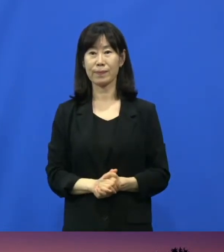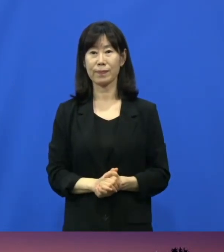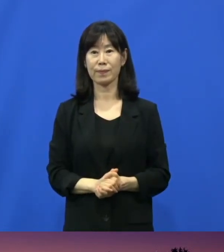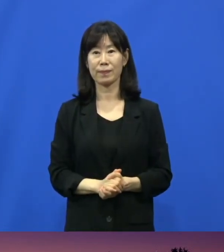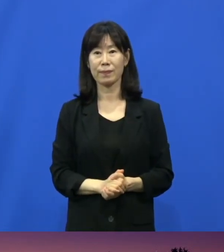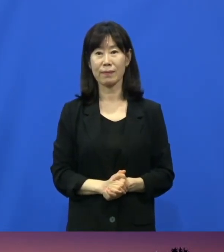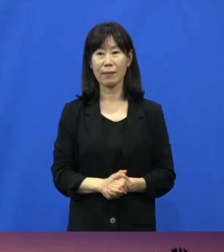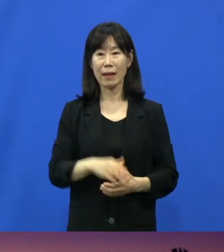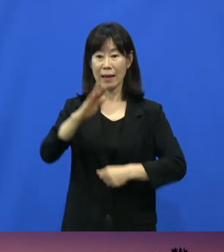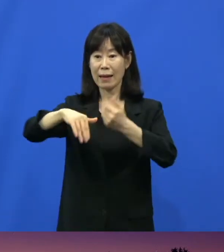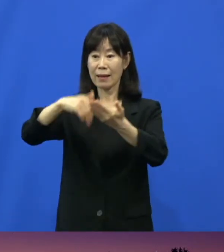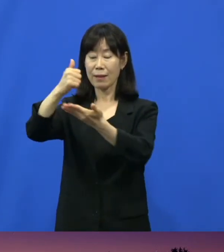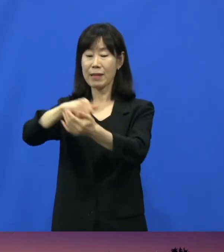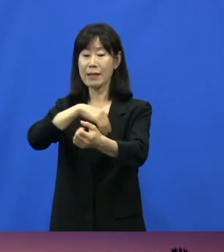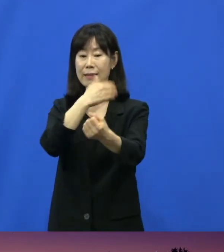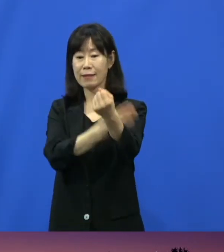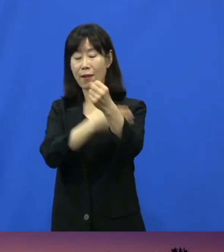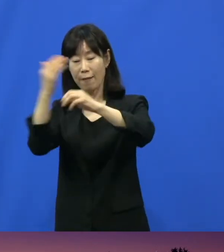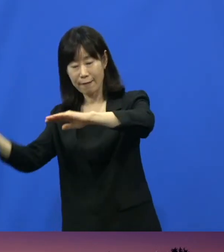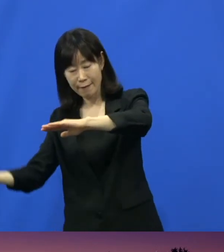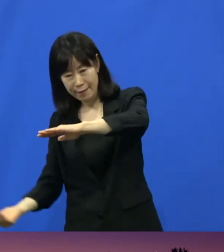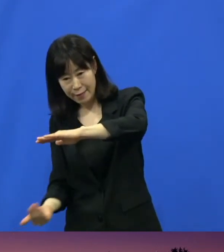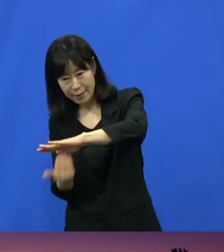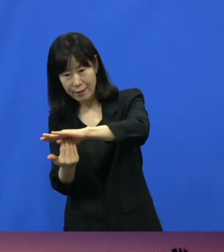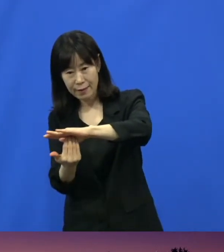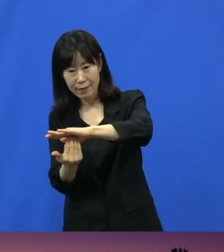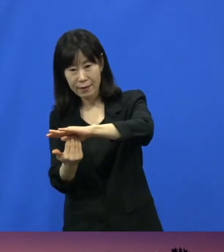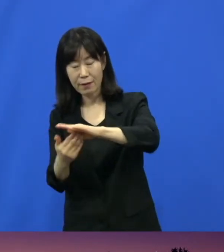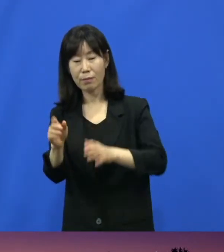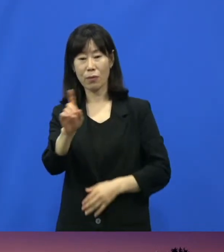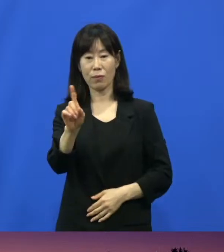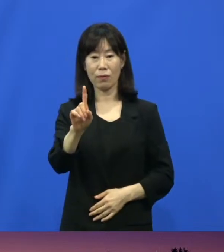하나님이 전능하시다라고 하는 그 전능하심 안에는